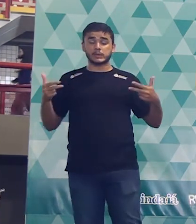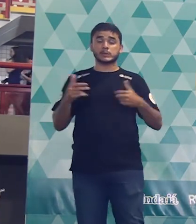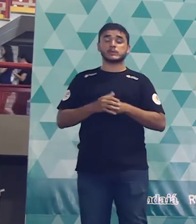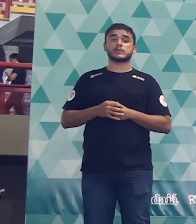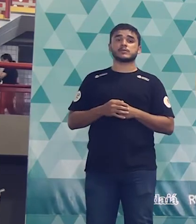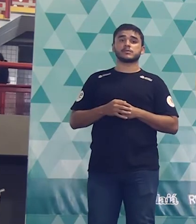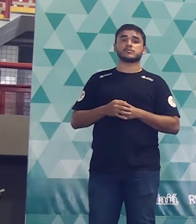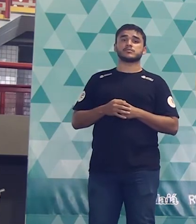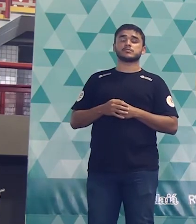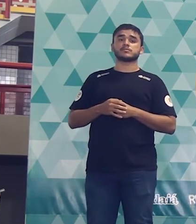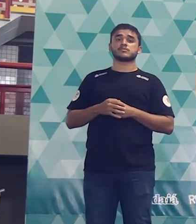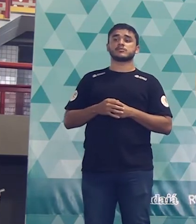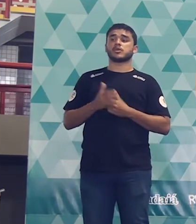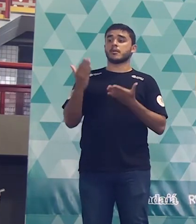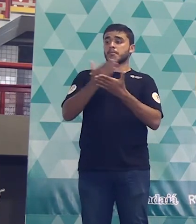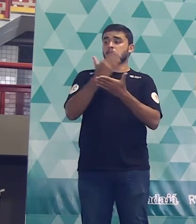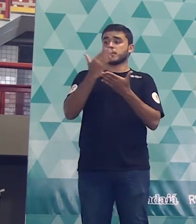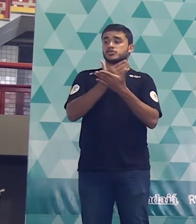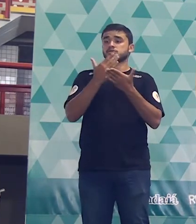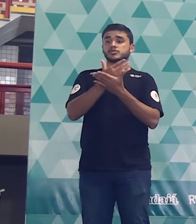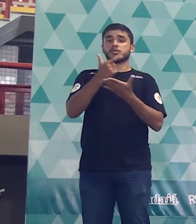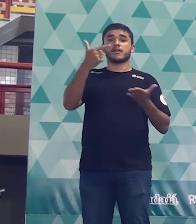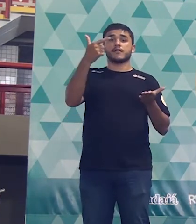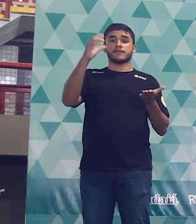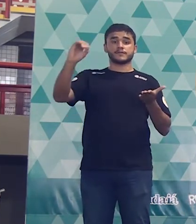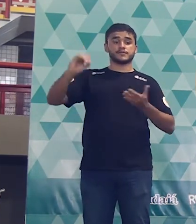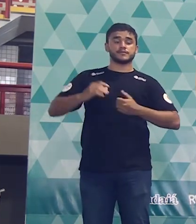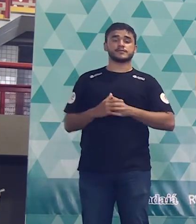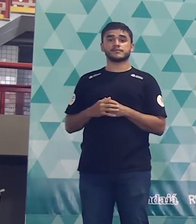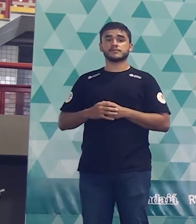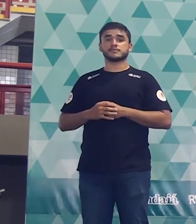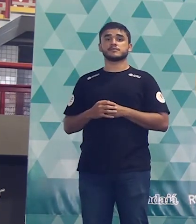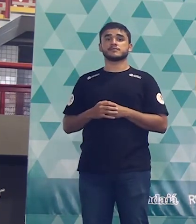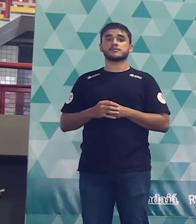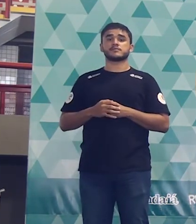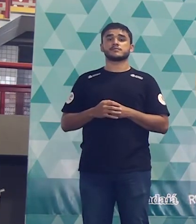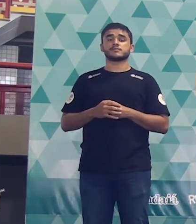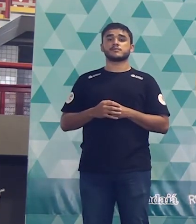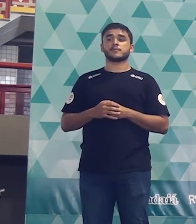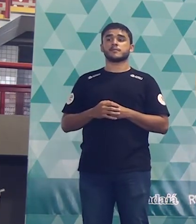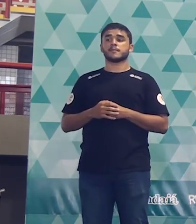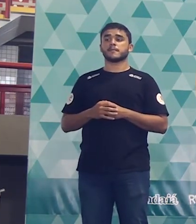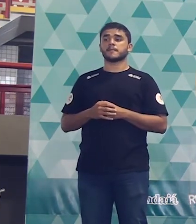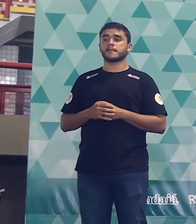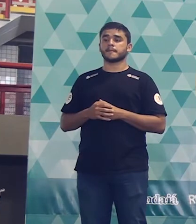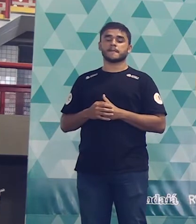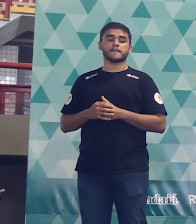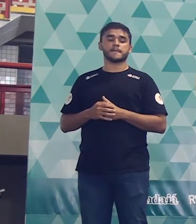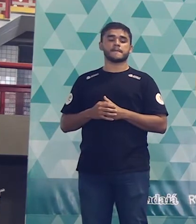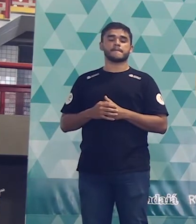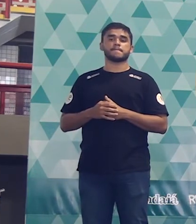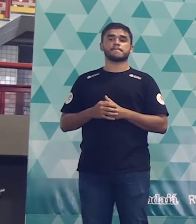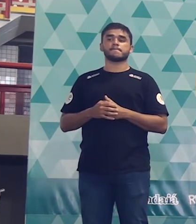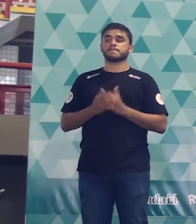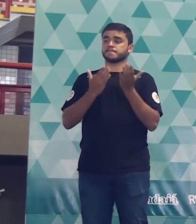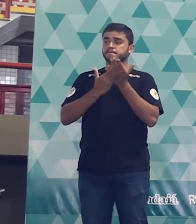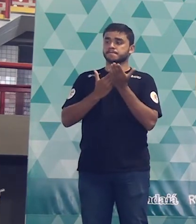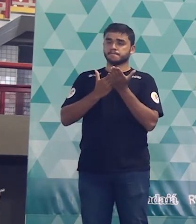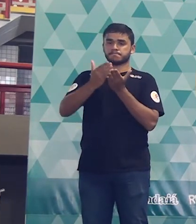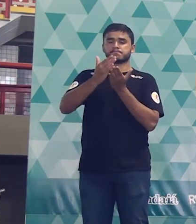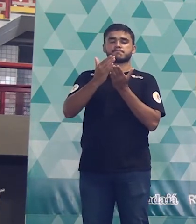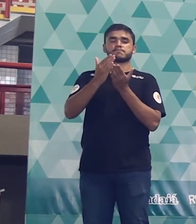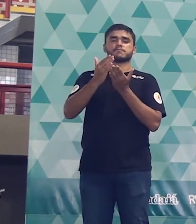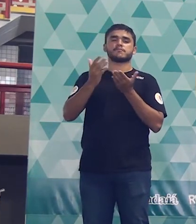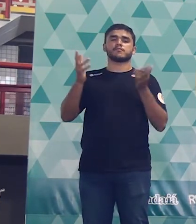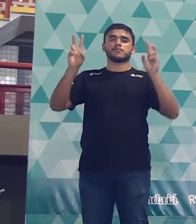encontra na página 20, tá? A partir da página 20. A gente vai conversar um pouco sobre a